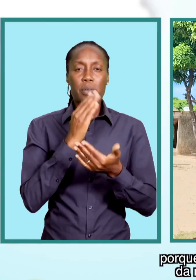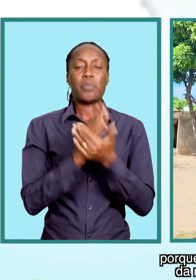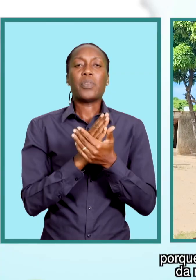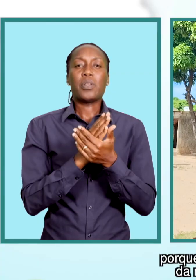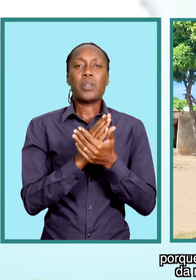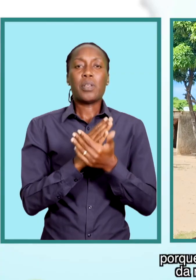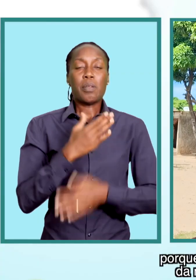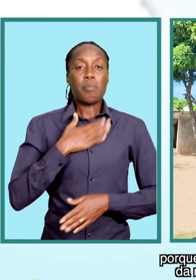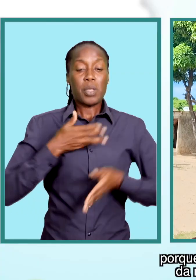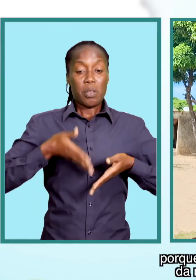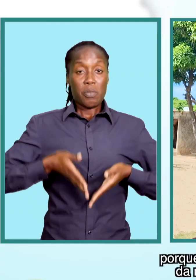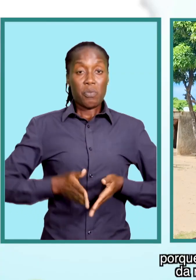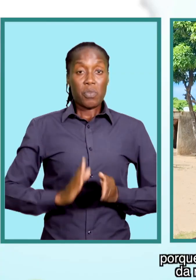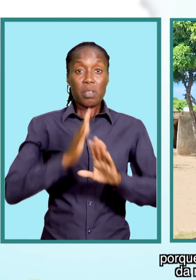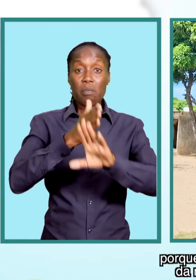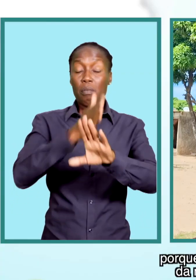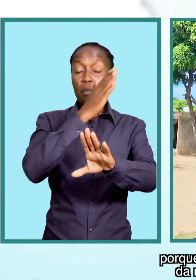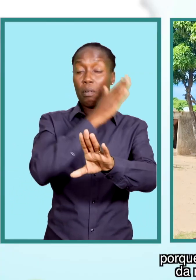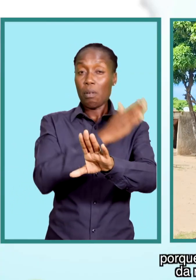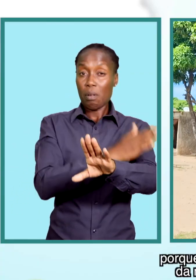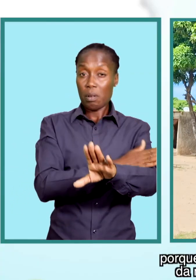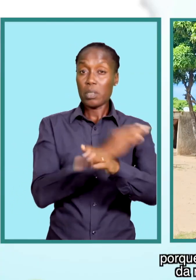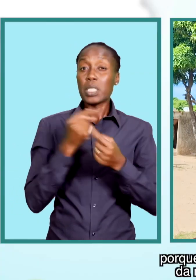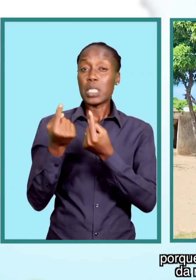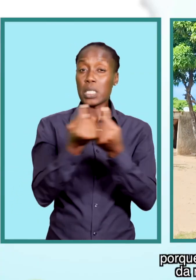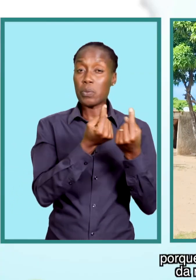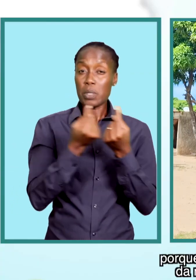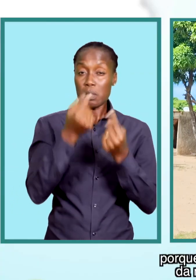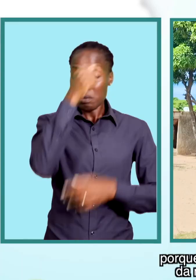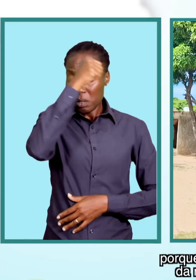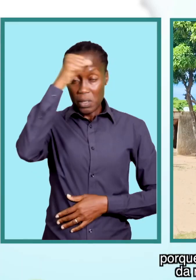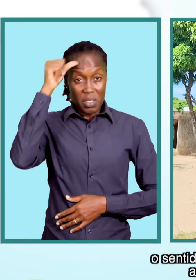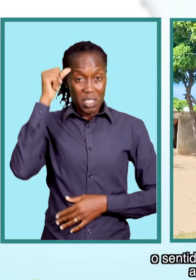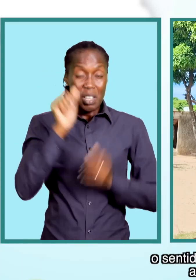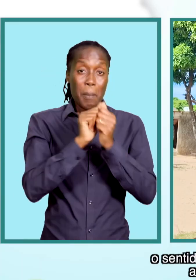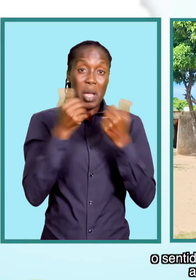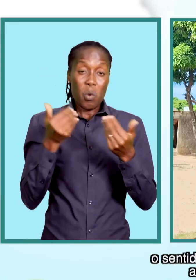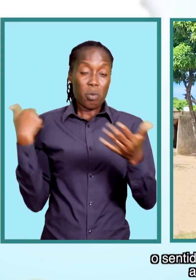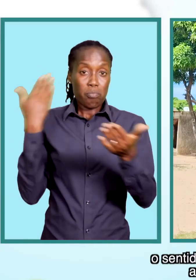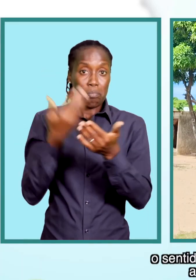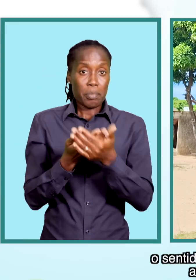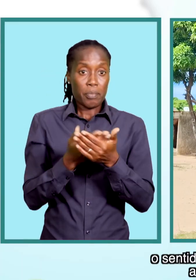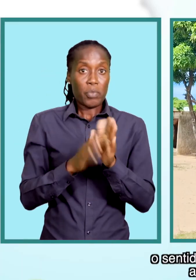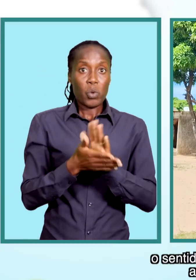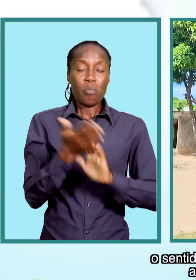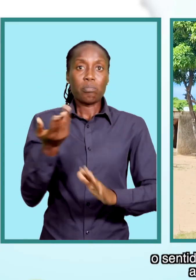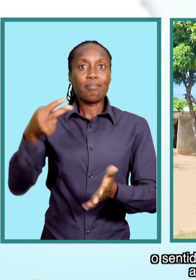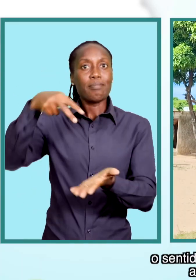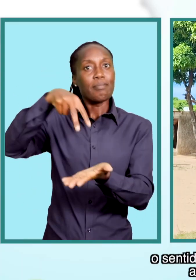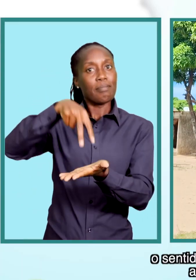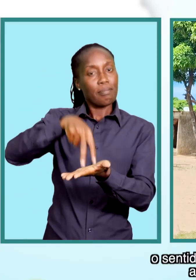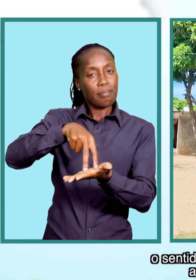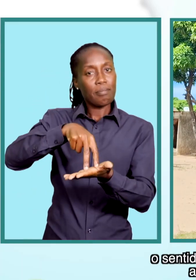tenho provas. A minha filha, da maneira como estava, para hoje, o sentido de eu ver ela ficar